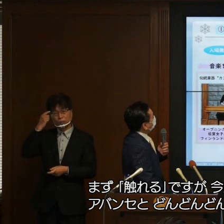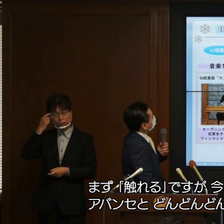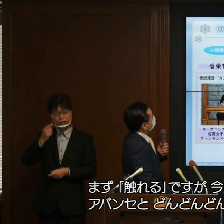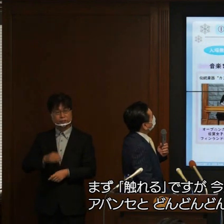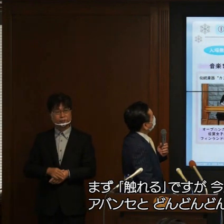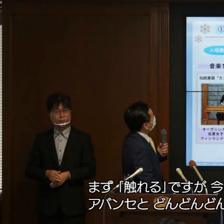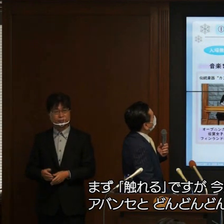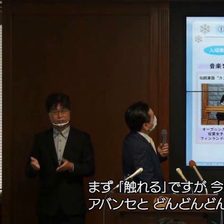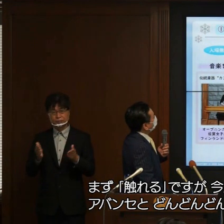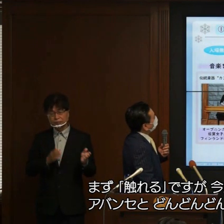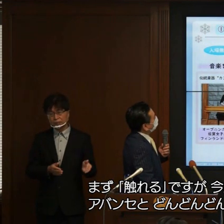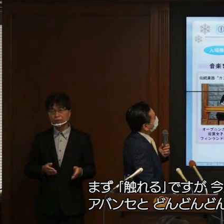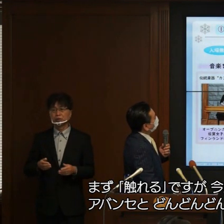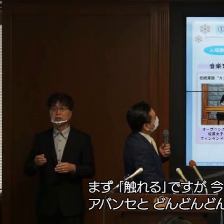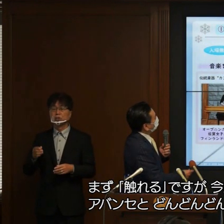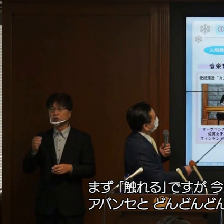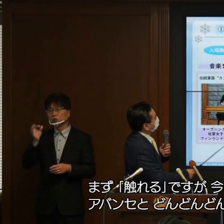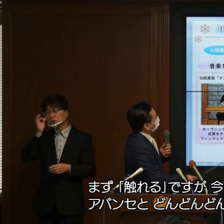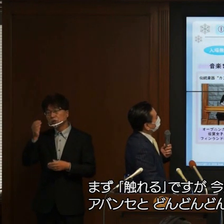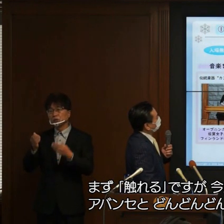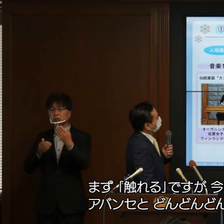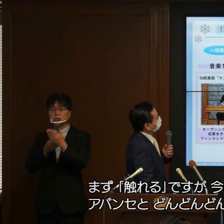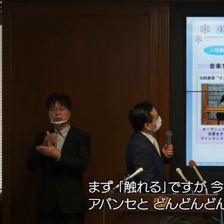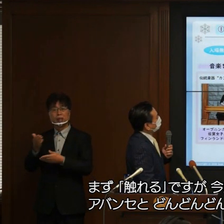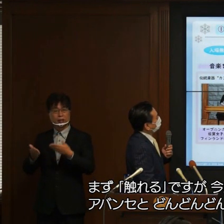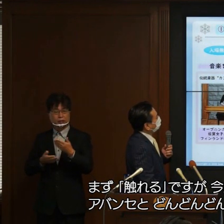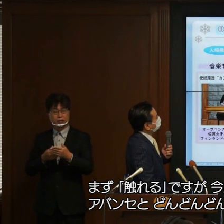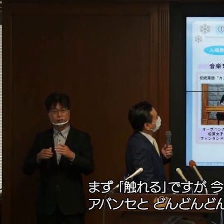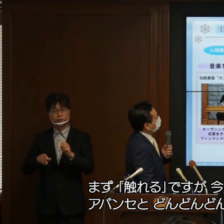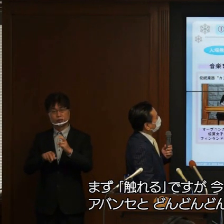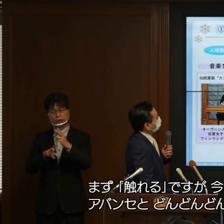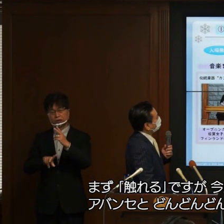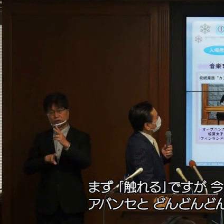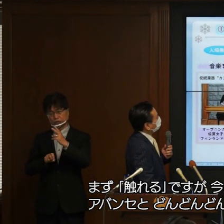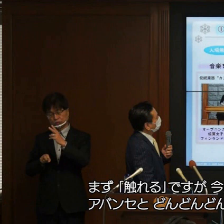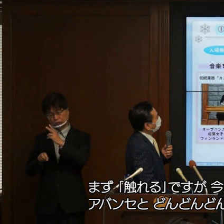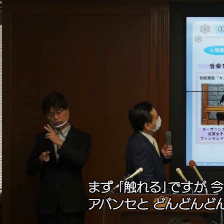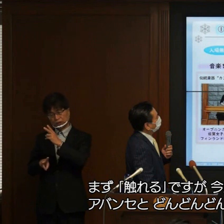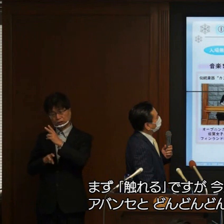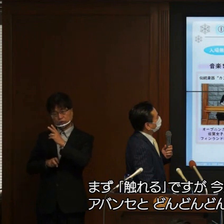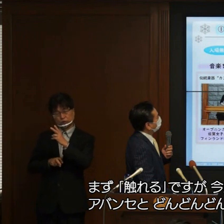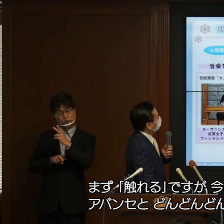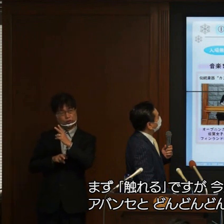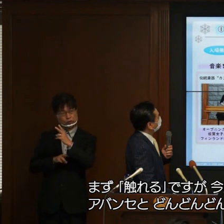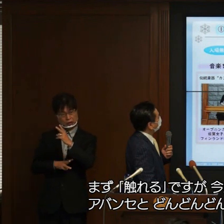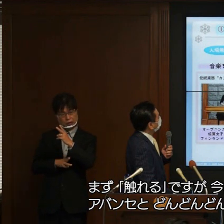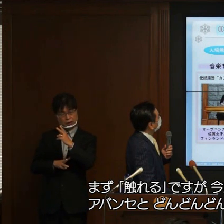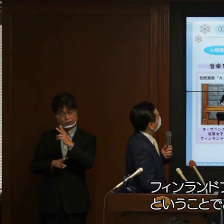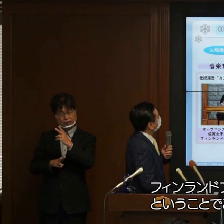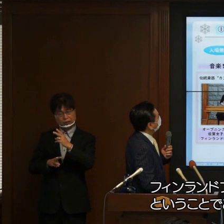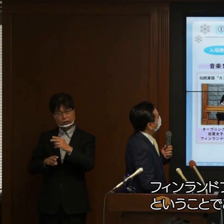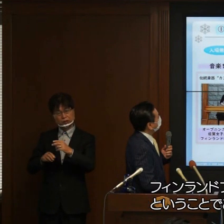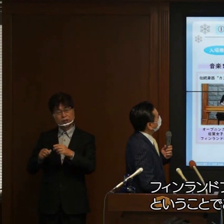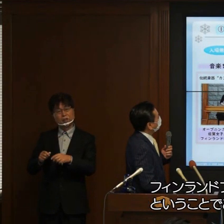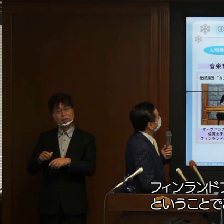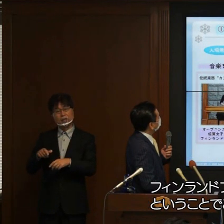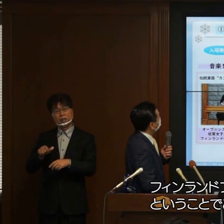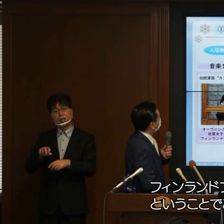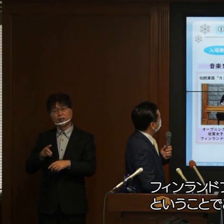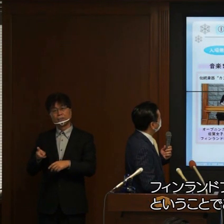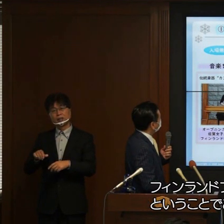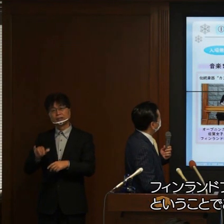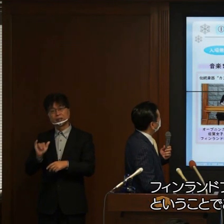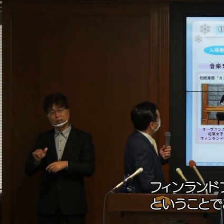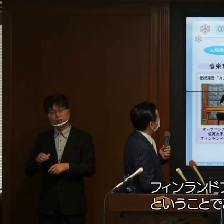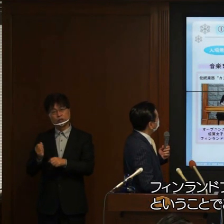まず触れるですが、今度12月の12、13にアバンセとどんどんどんどん森で、フィンランドフェアを